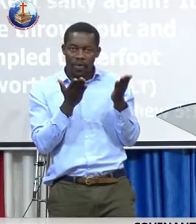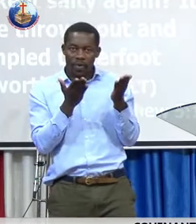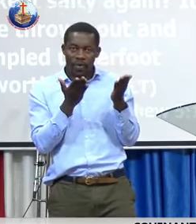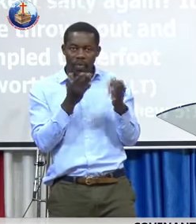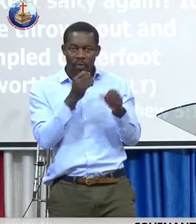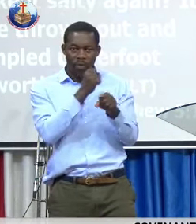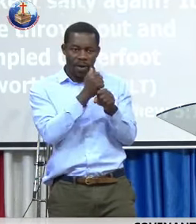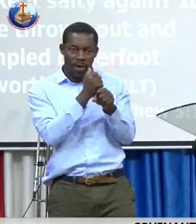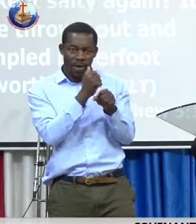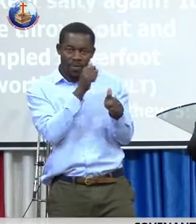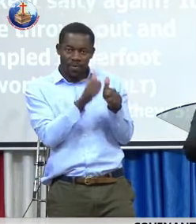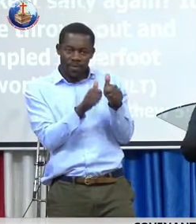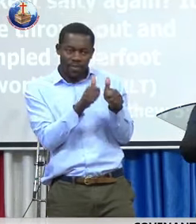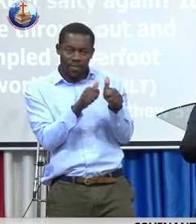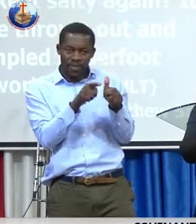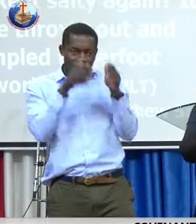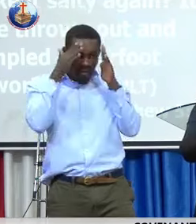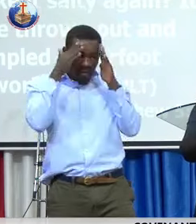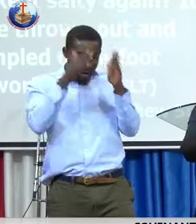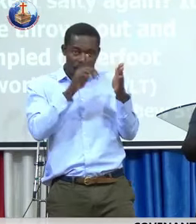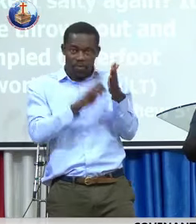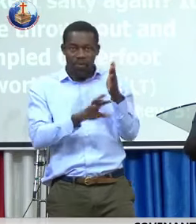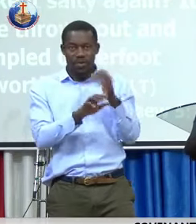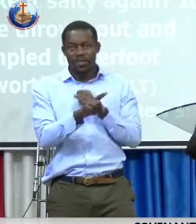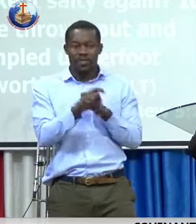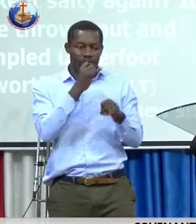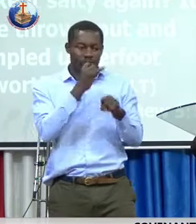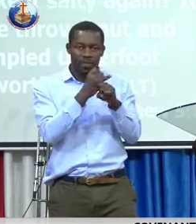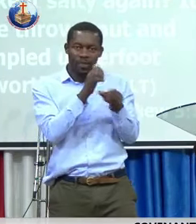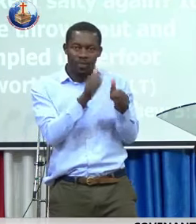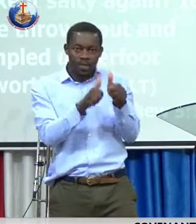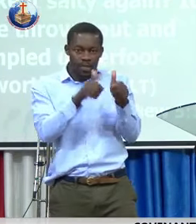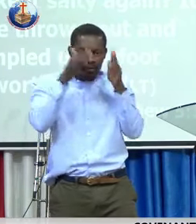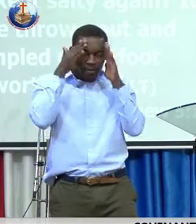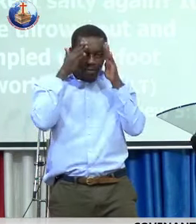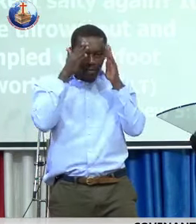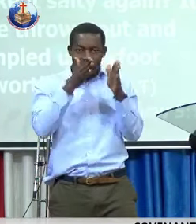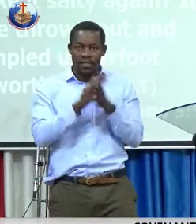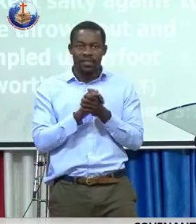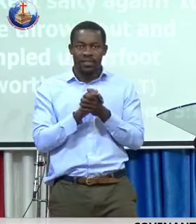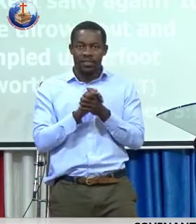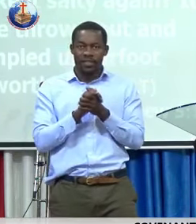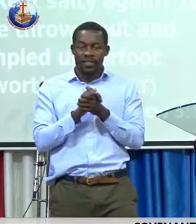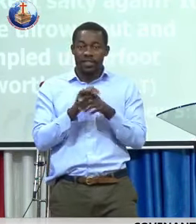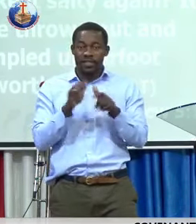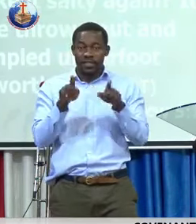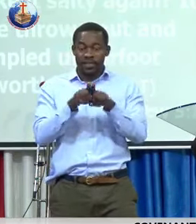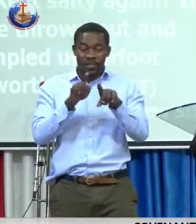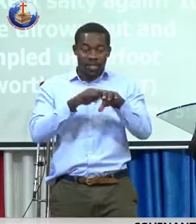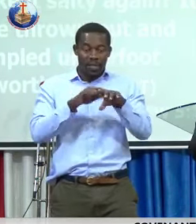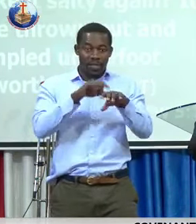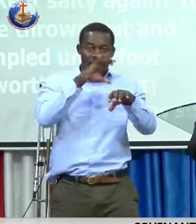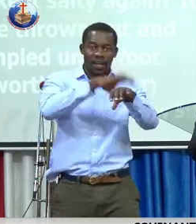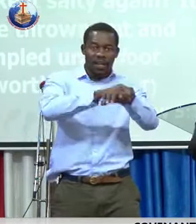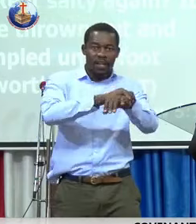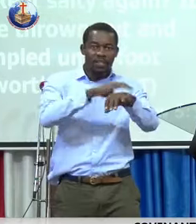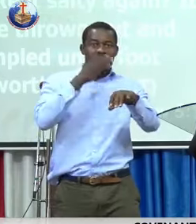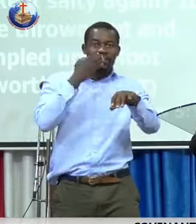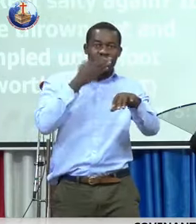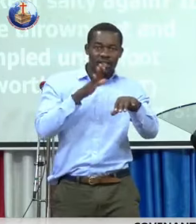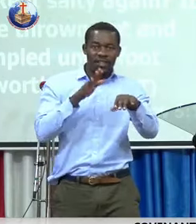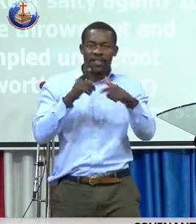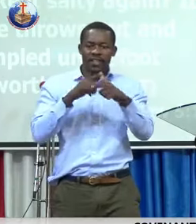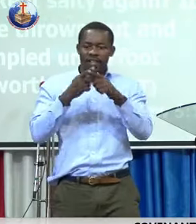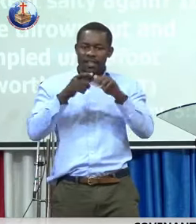ni chombo cha kutimiliza kusudi fulani ama kazi fulani. And then finally it means to maintain. Na mwisho pia inamaanisha kusalia.